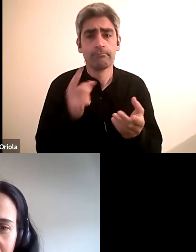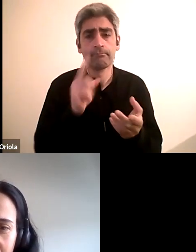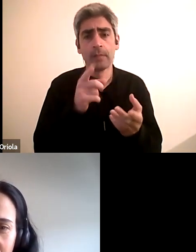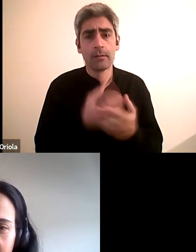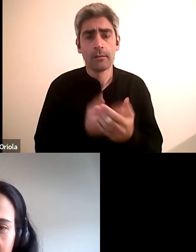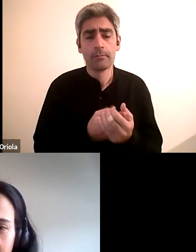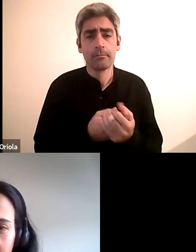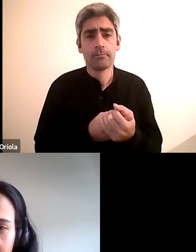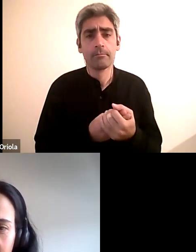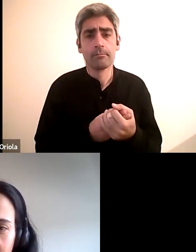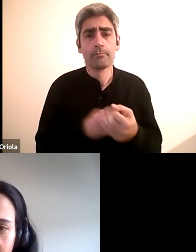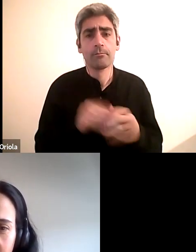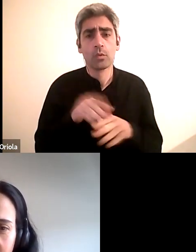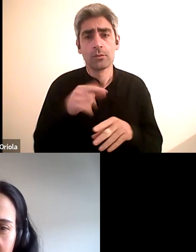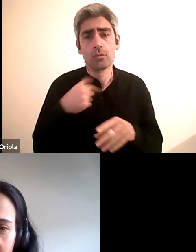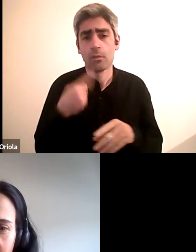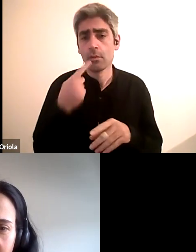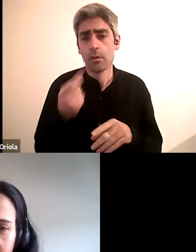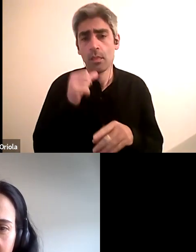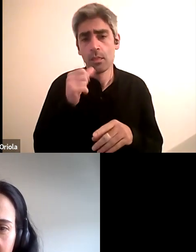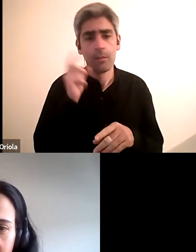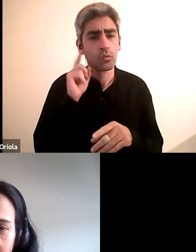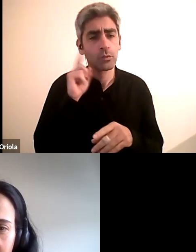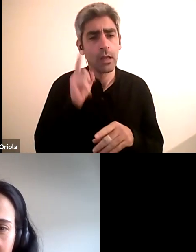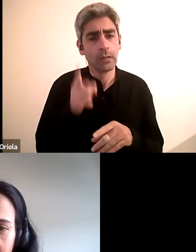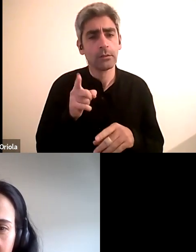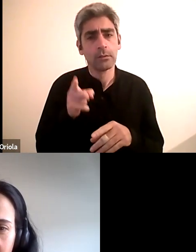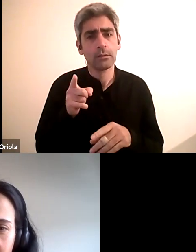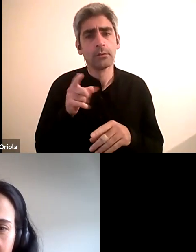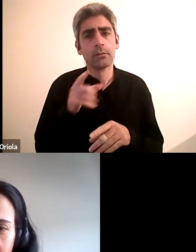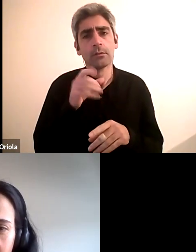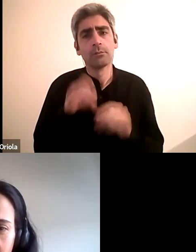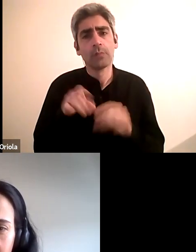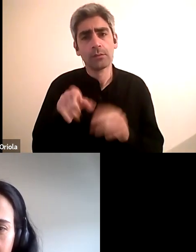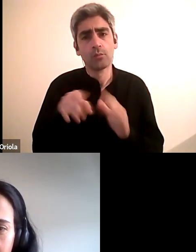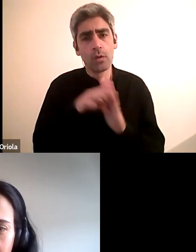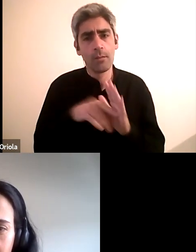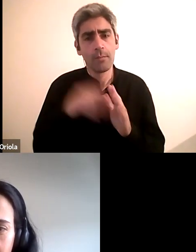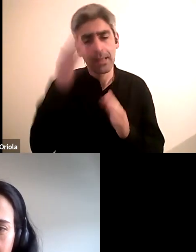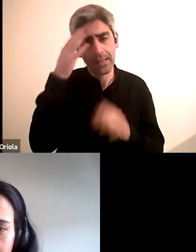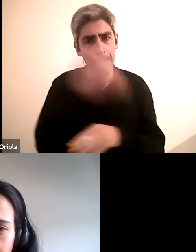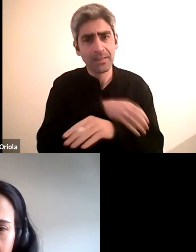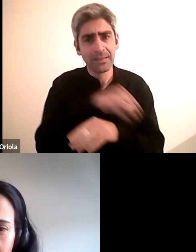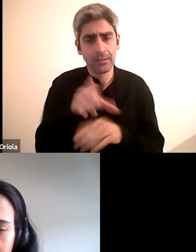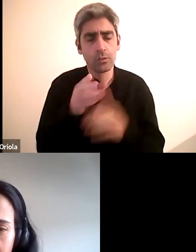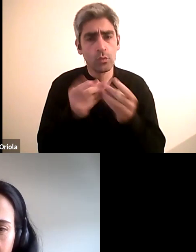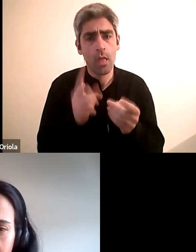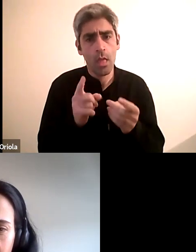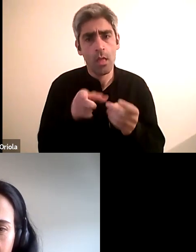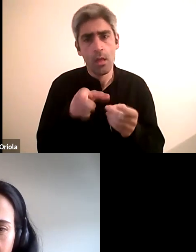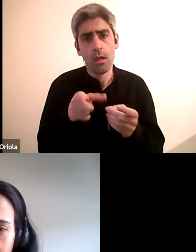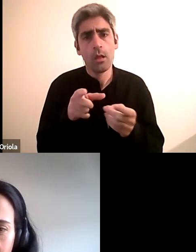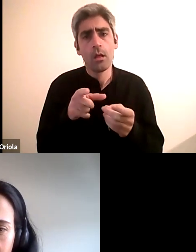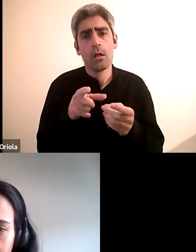precisamente, por isso é que eu dou muita importância àquilo que se está a passar no programa de capacitação. A solução passa precisamente